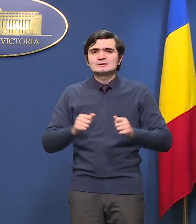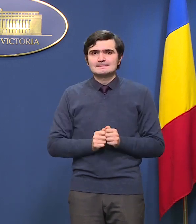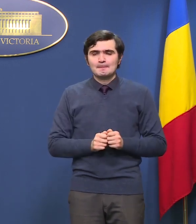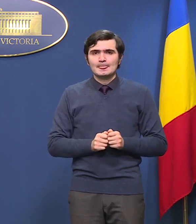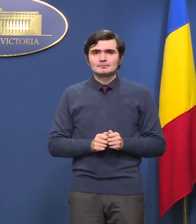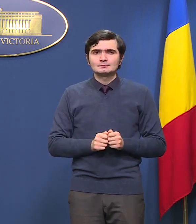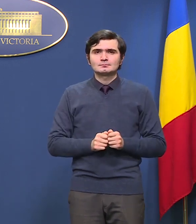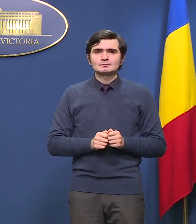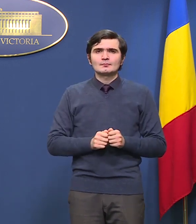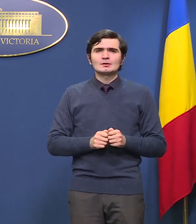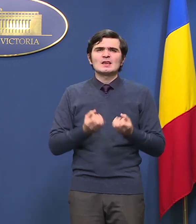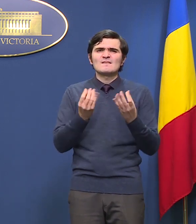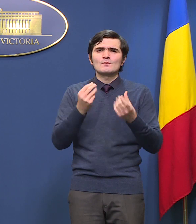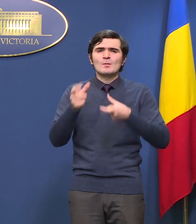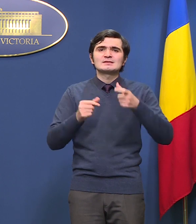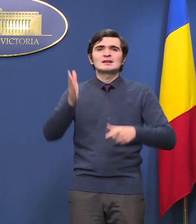sunt